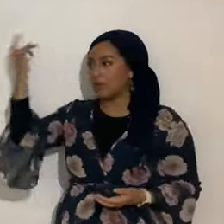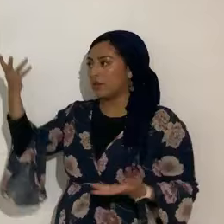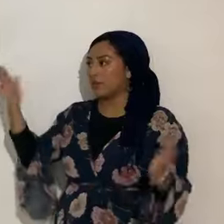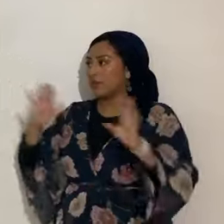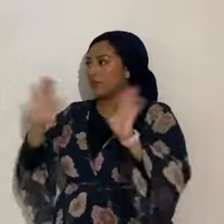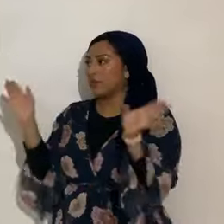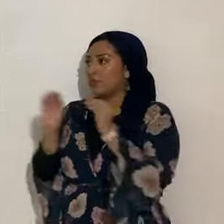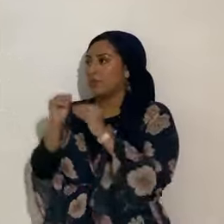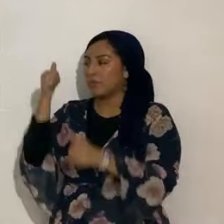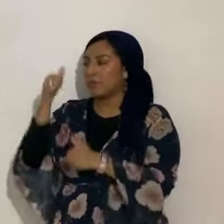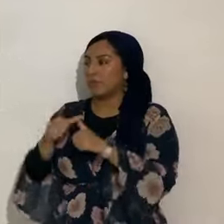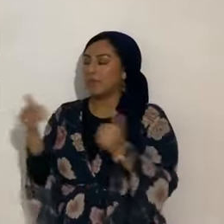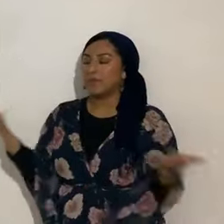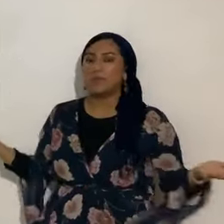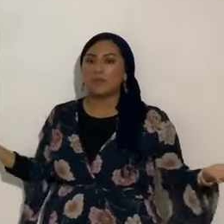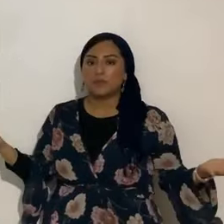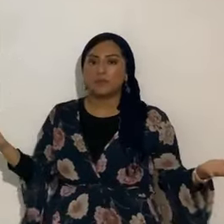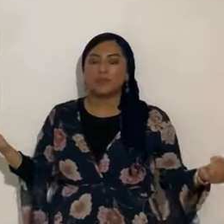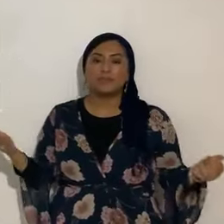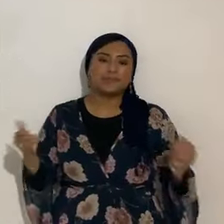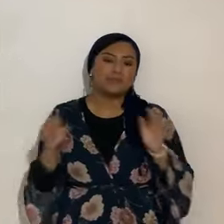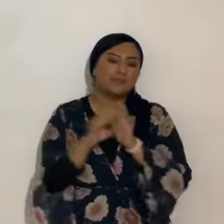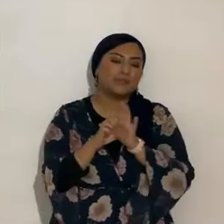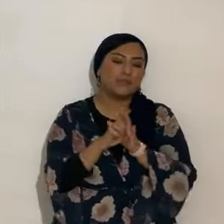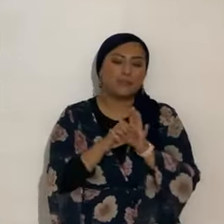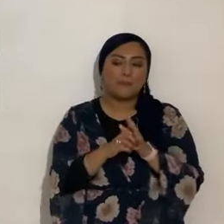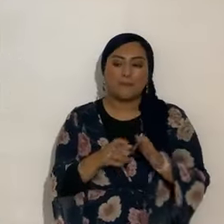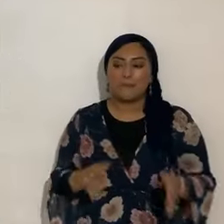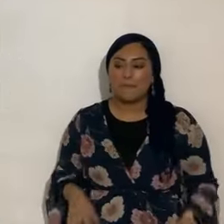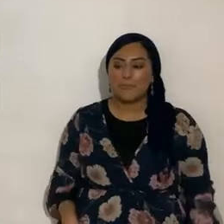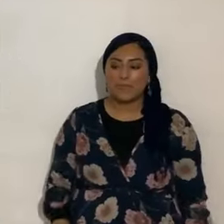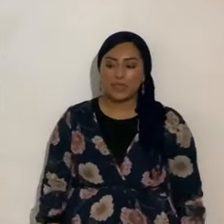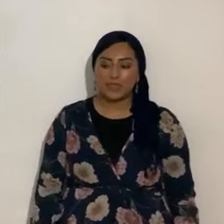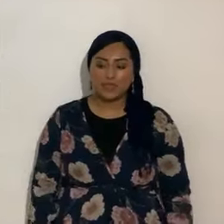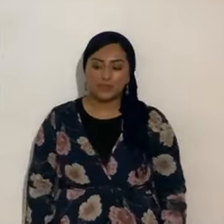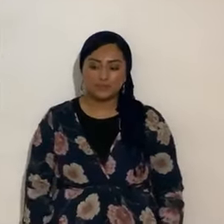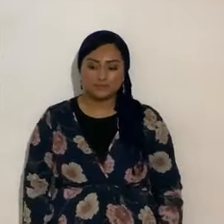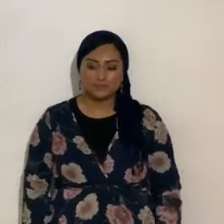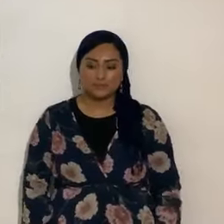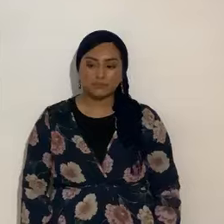no lo recordamos. Pero vamos a suponer que